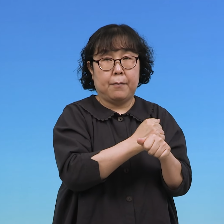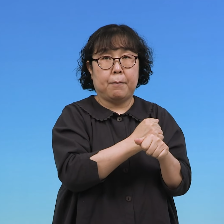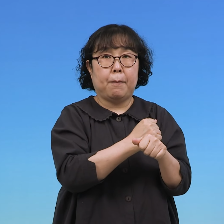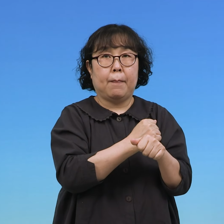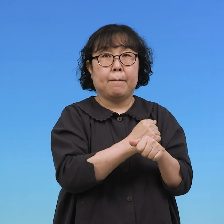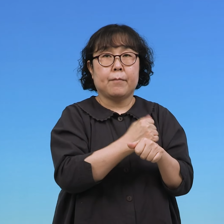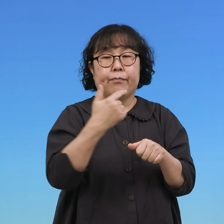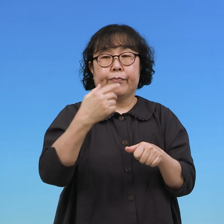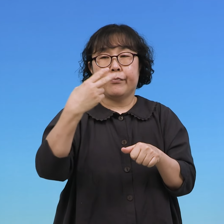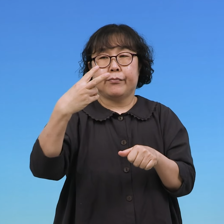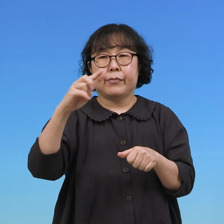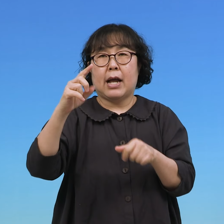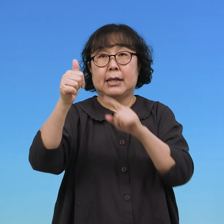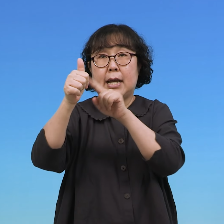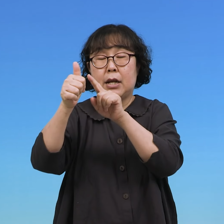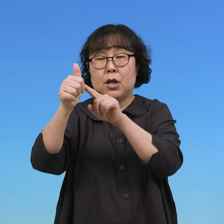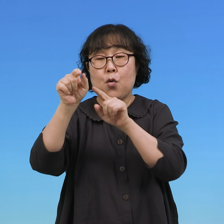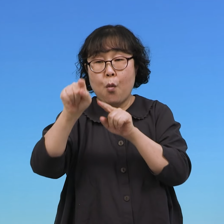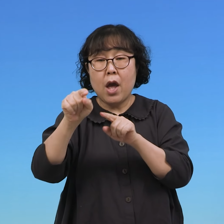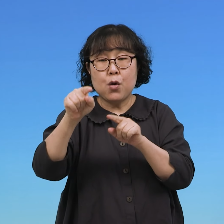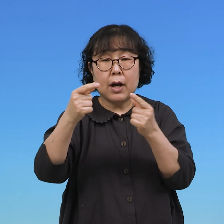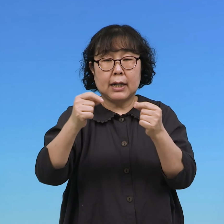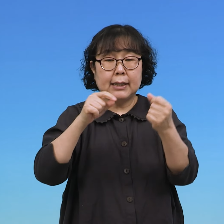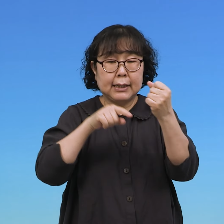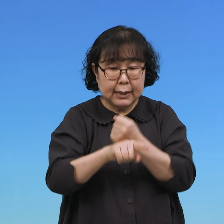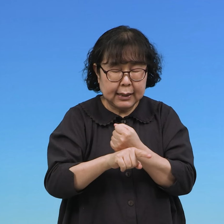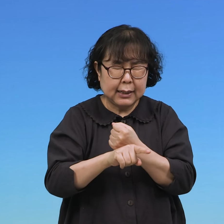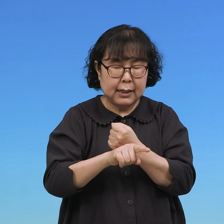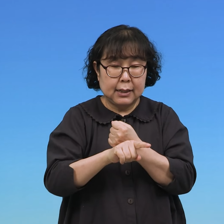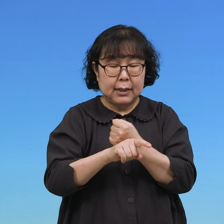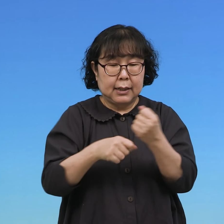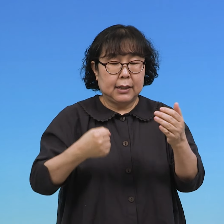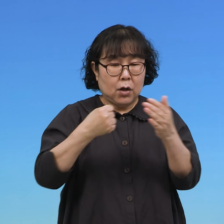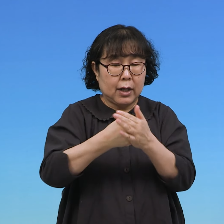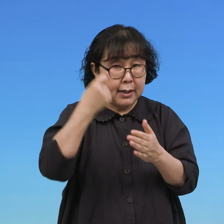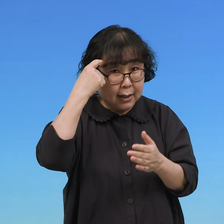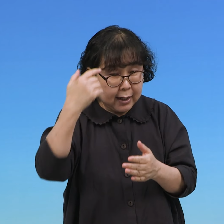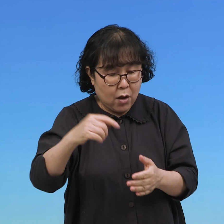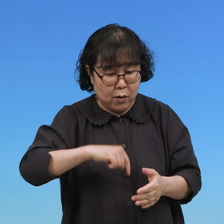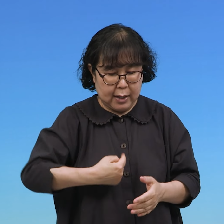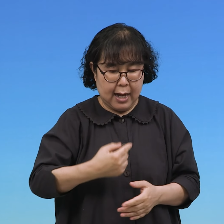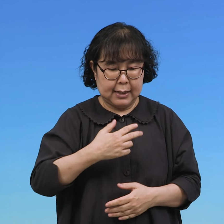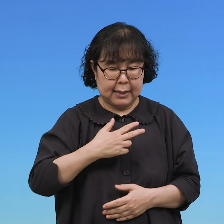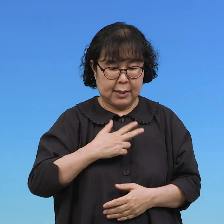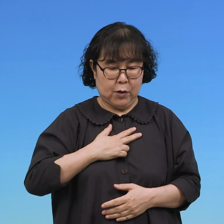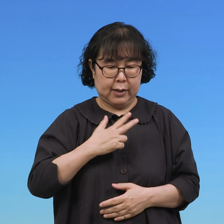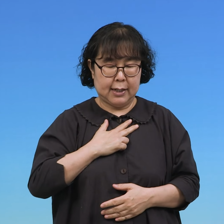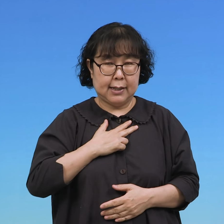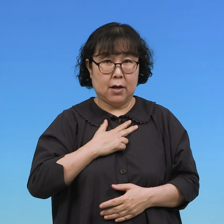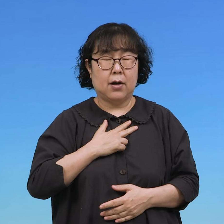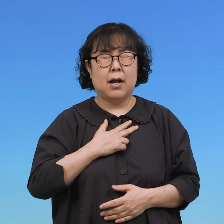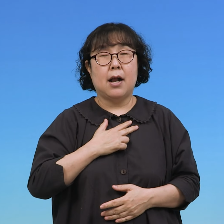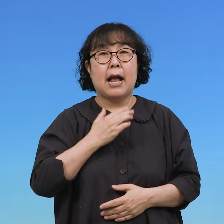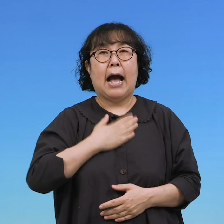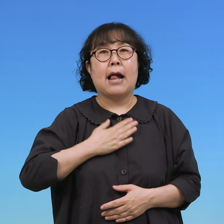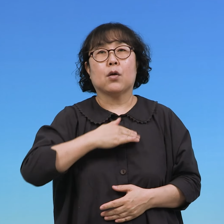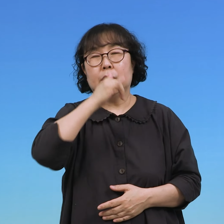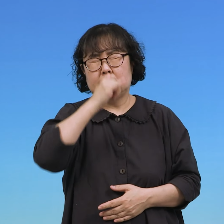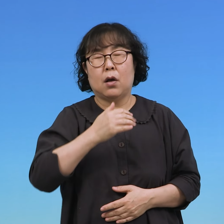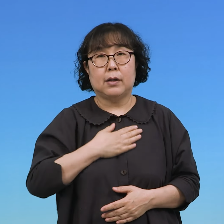여러분, 다니엘이 왜 이런 뜻을 정할 수밖에 없었습니까? 그게 신분의식이에요. 내가 비록 역사를 잘못 만나 남의 나라에